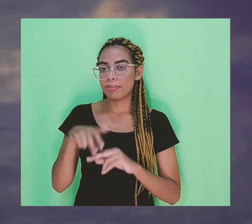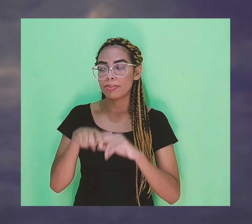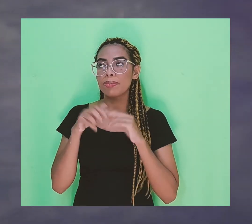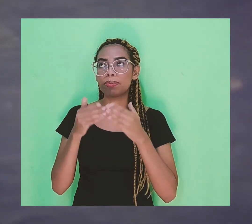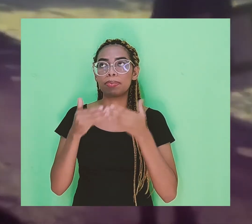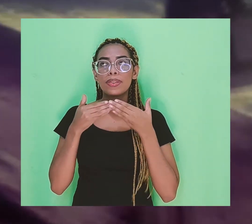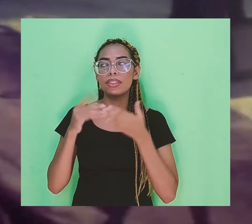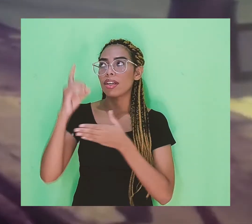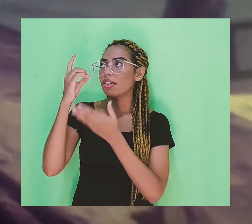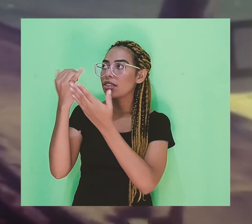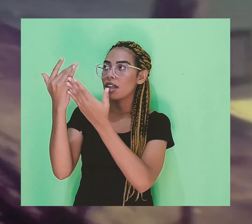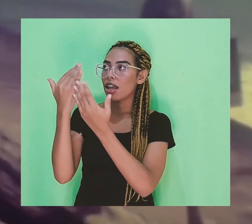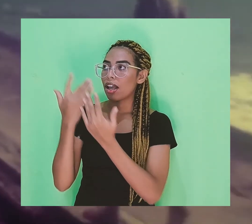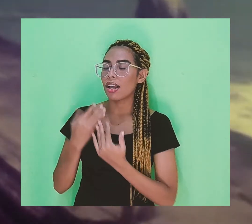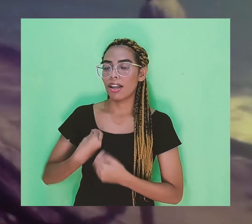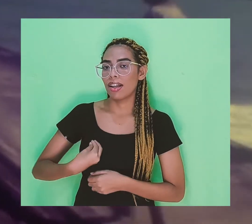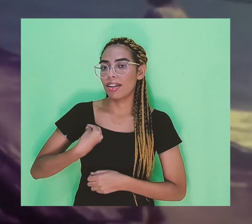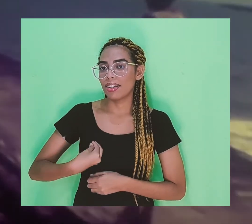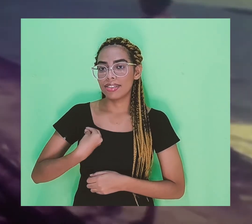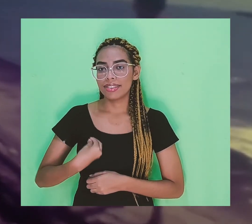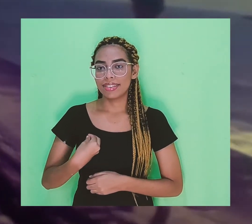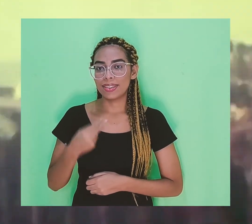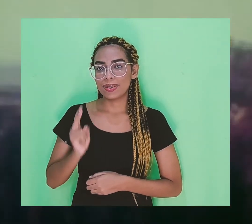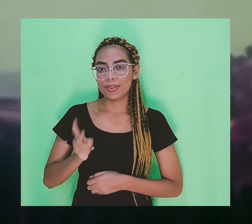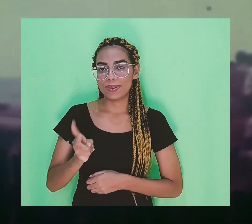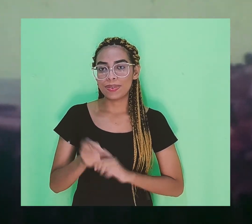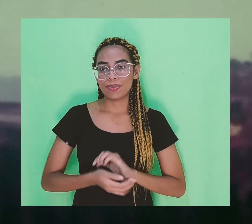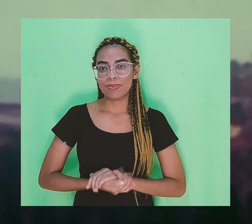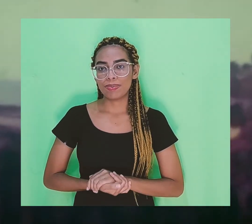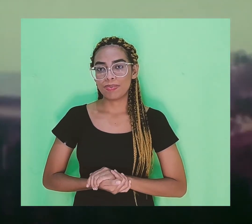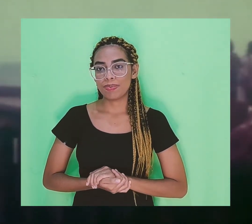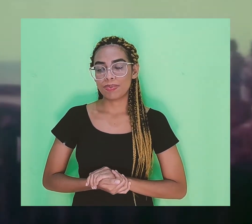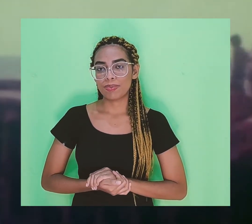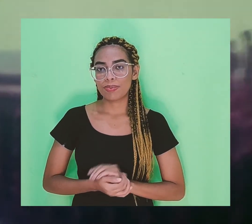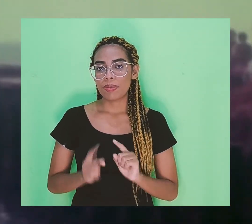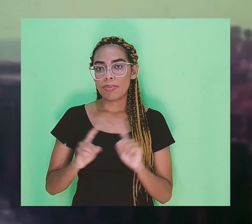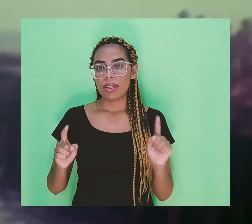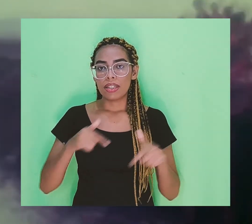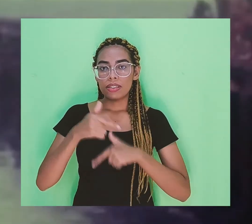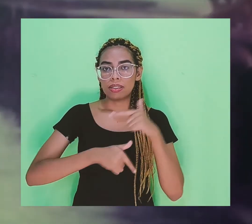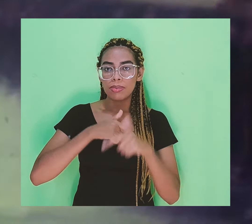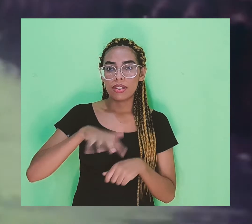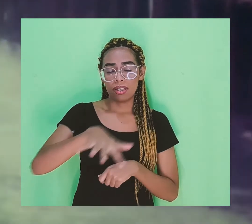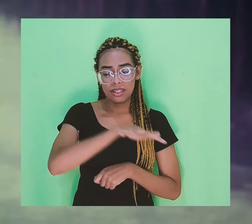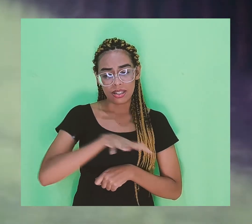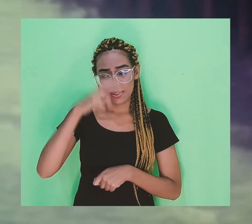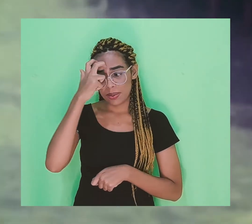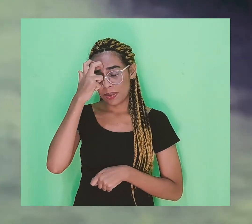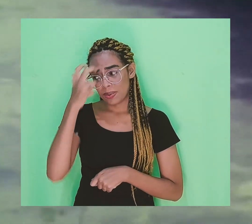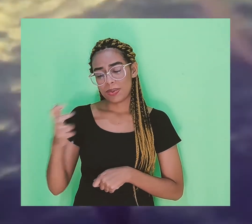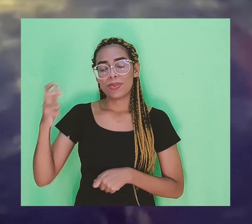deuses, né, e as deusas nos permitam continuar. Mas fazer trabalho cultural é